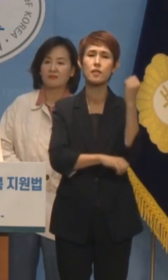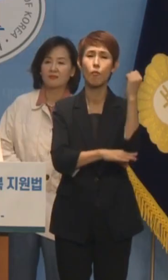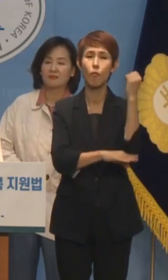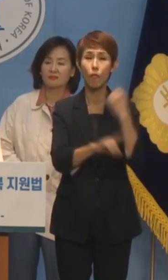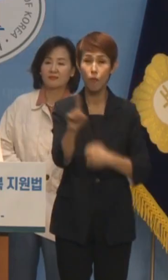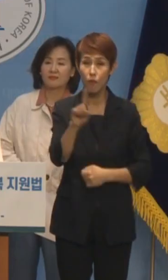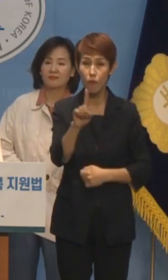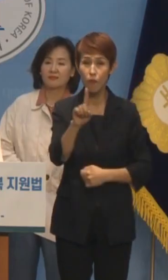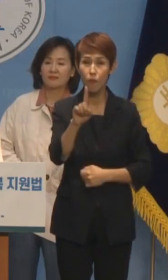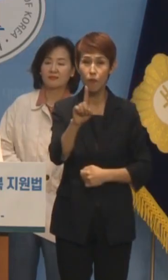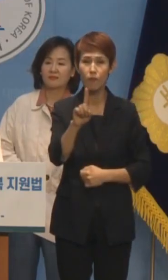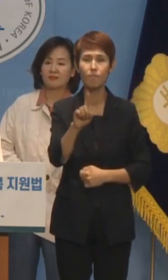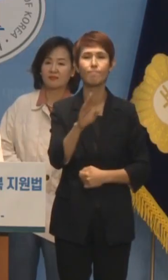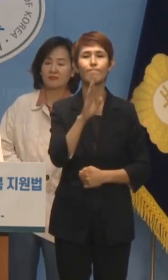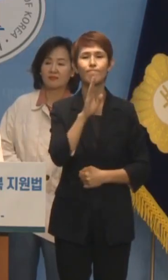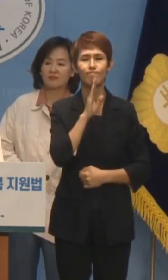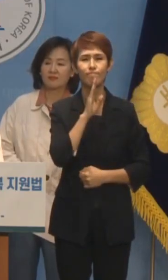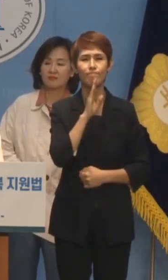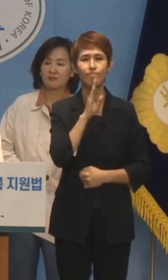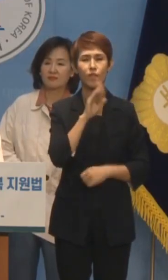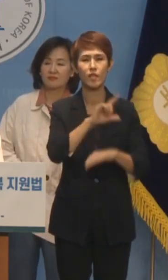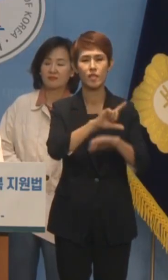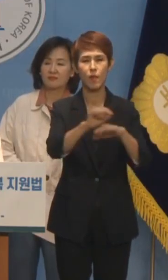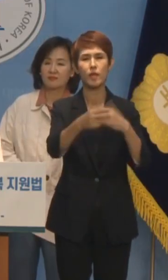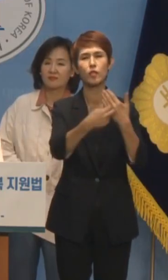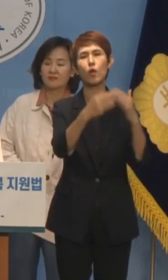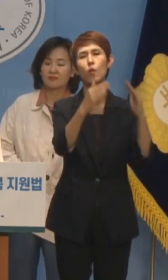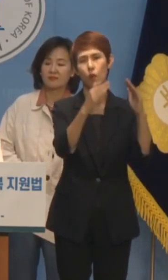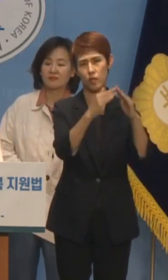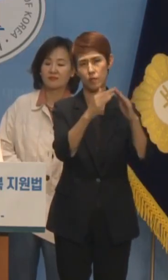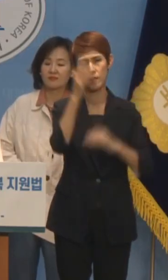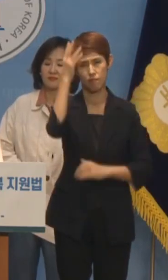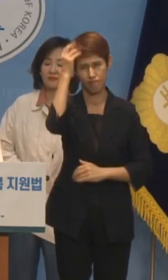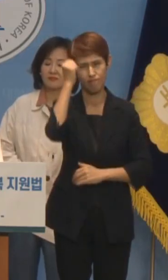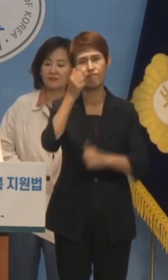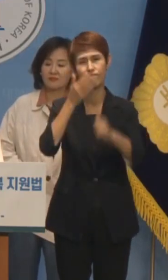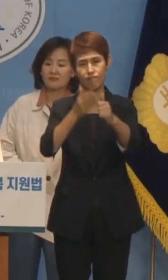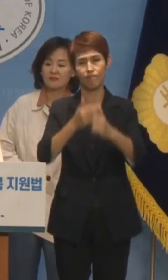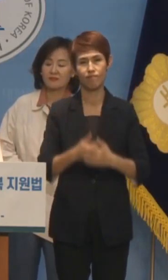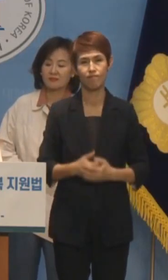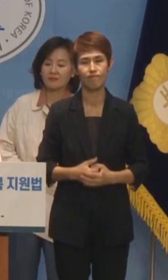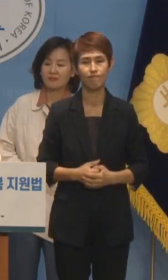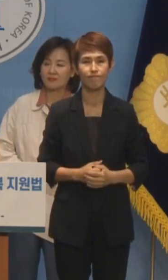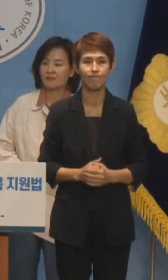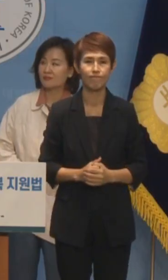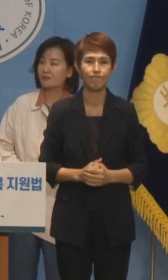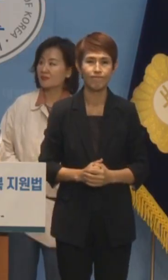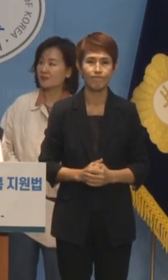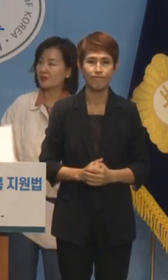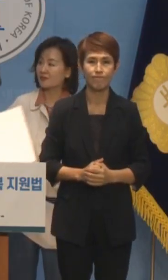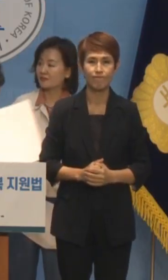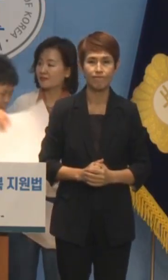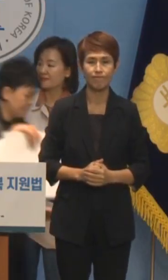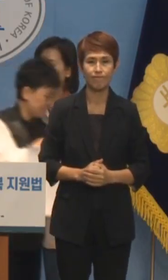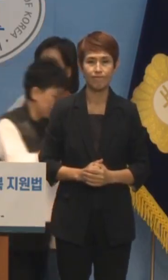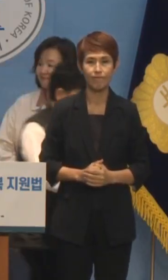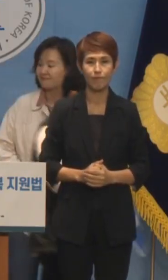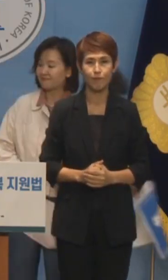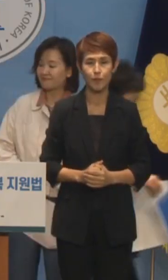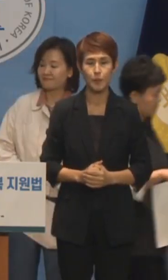곳, 그곳이 바로 지방의료원임을 잊지 마시길 바랍니다. 감사합니다.